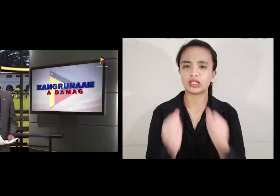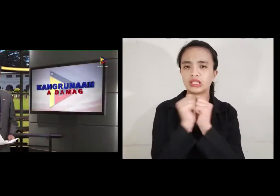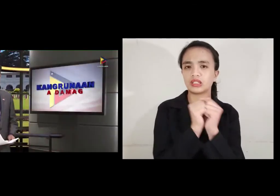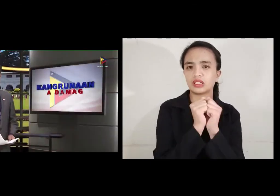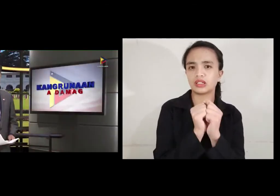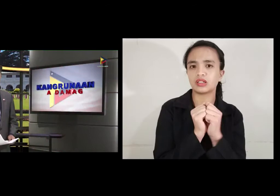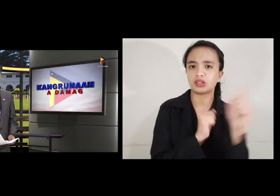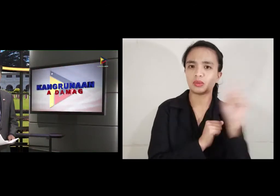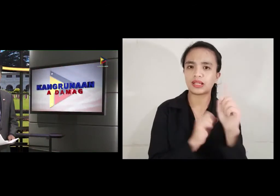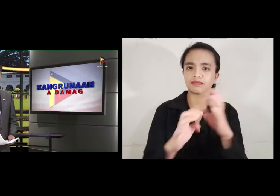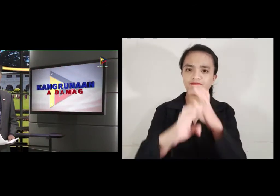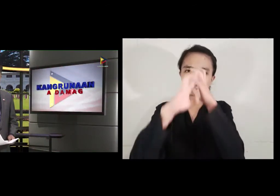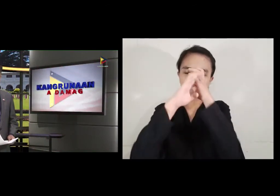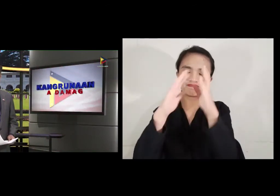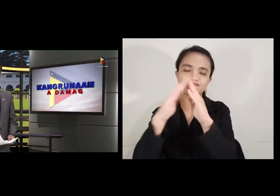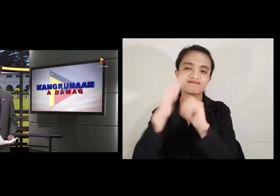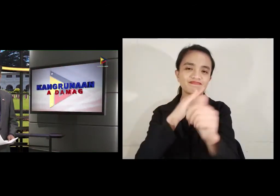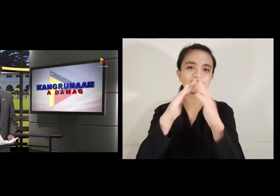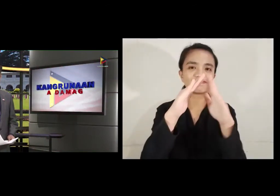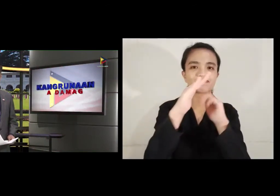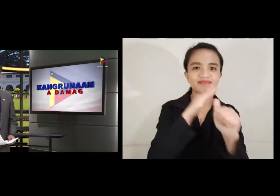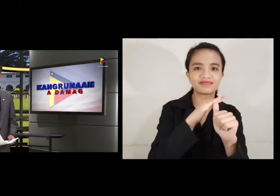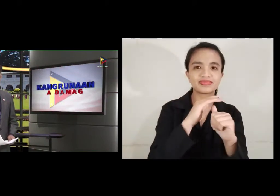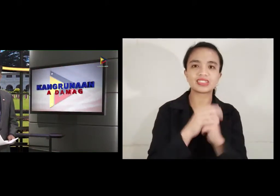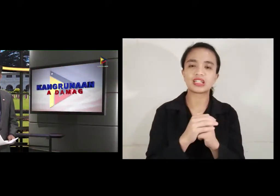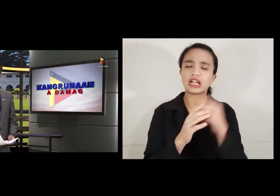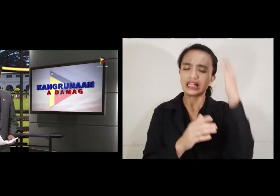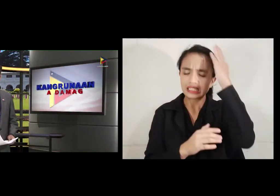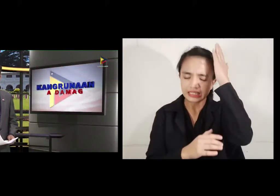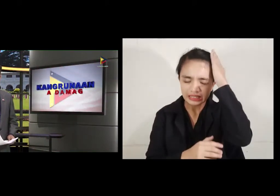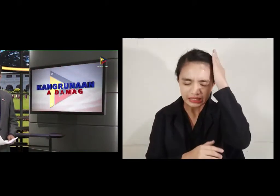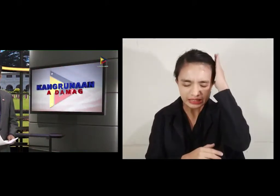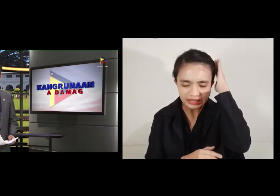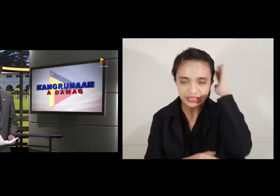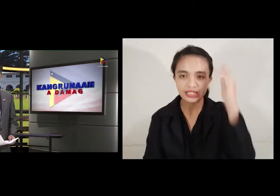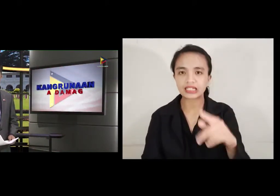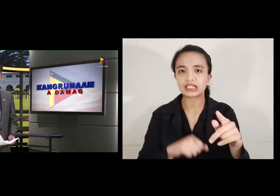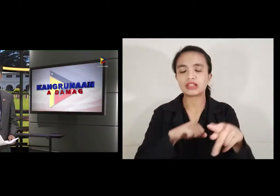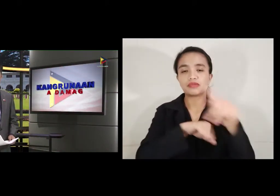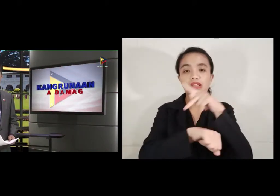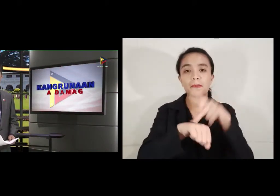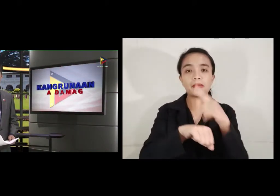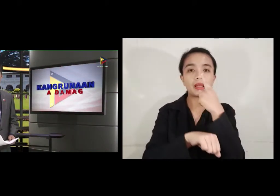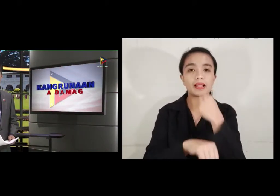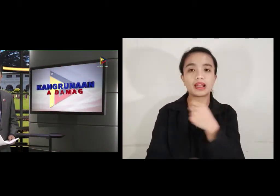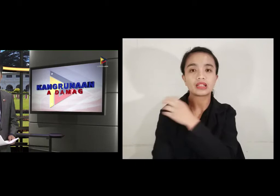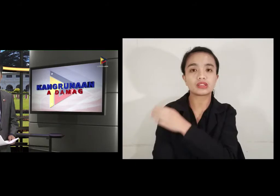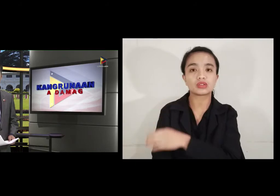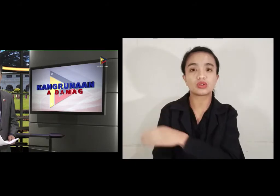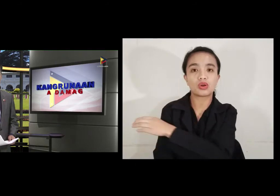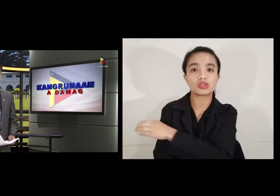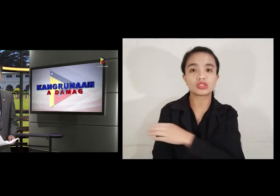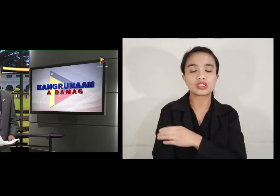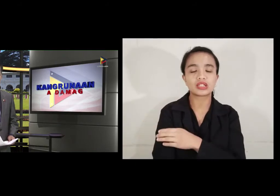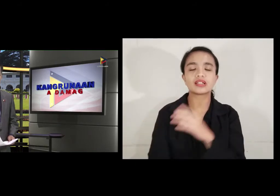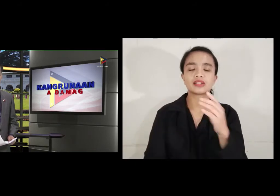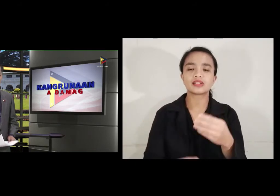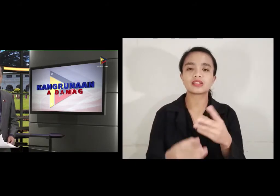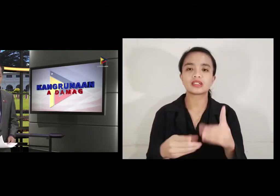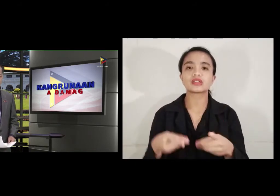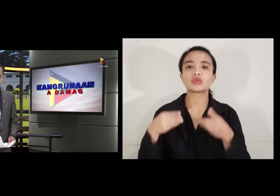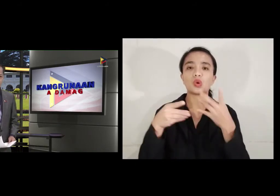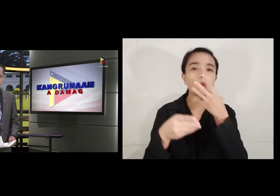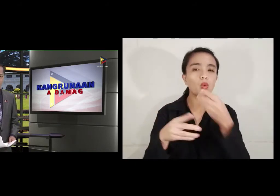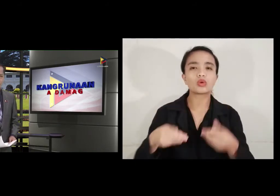Kagiddan iti panakailayon iti Enhanced Community Quarantine, tinaingat nga apila ti Philippine Red Cross Baguio Chapter kadagiti mangayat nga agidonar